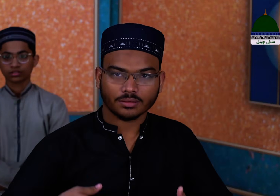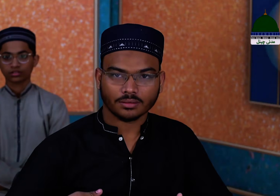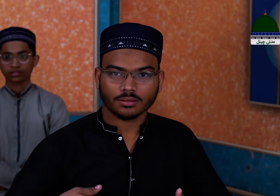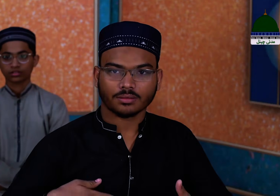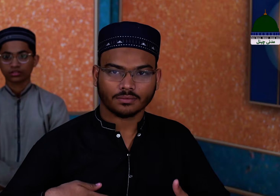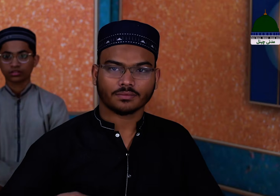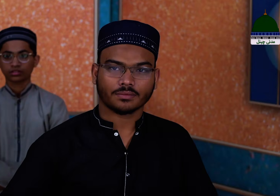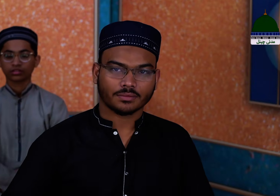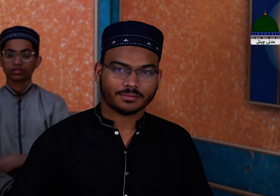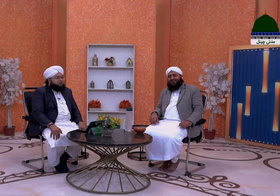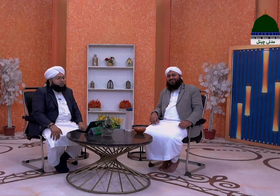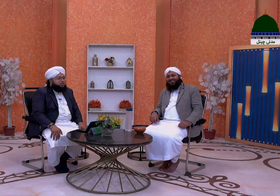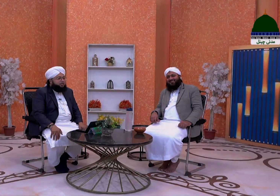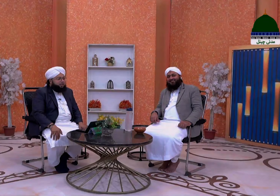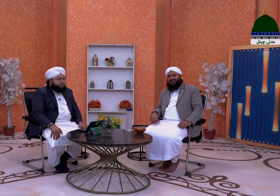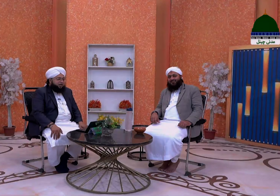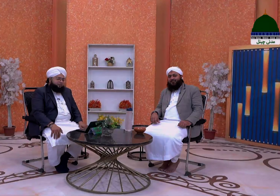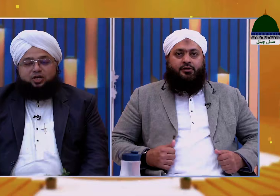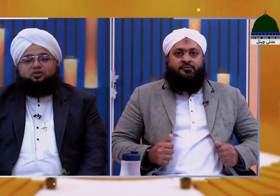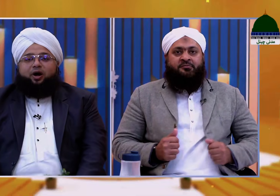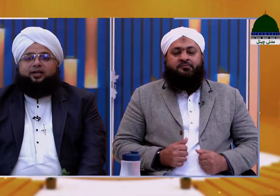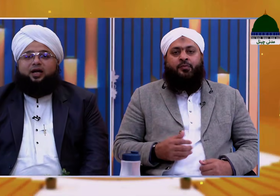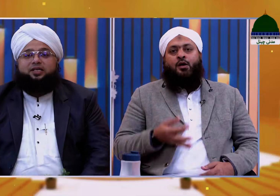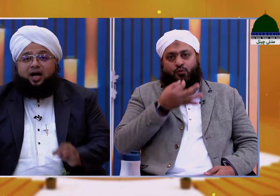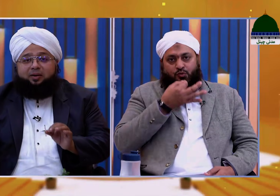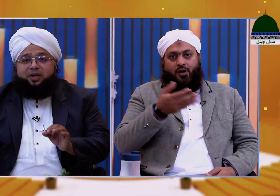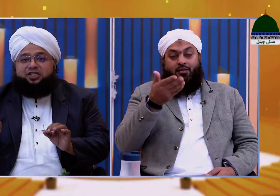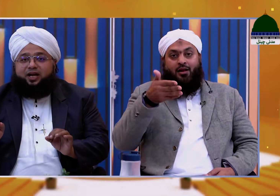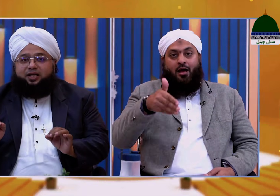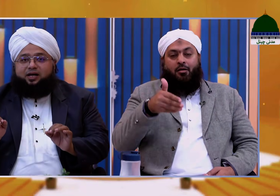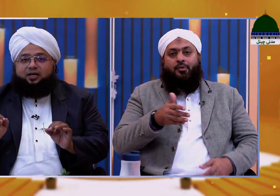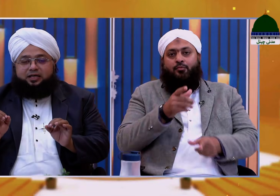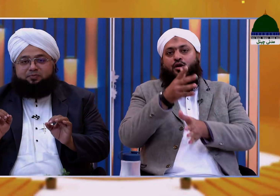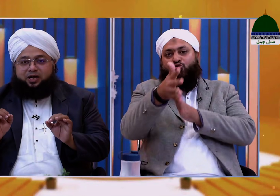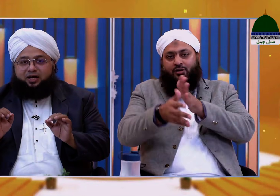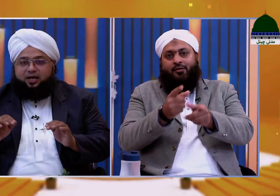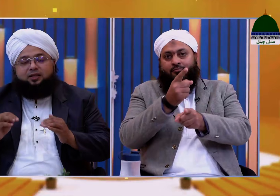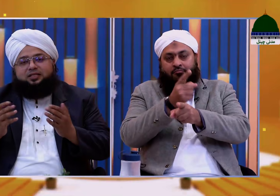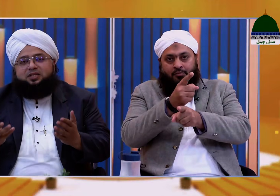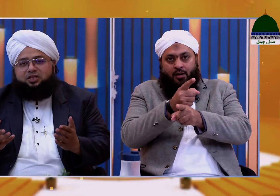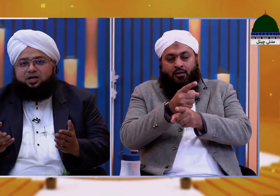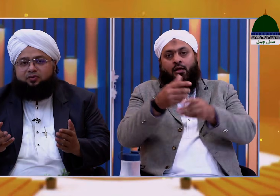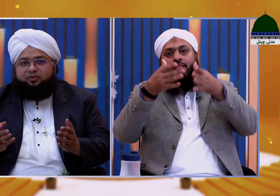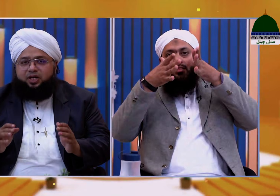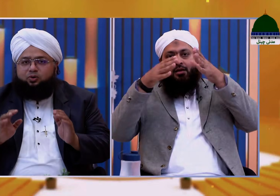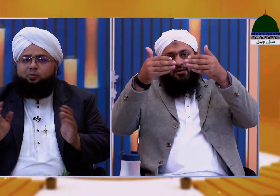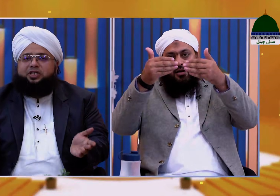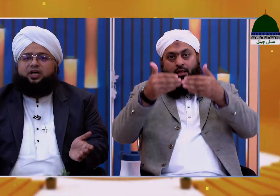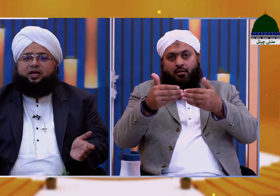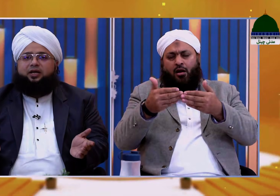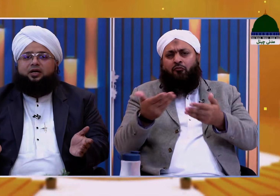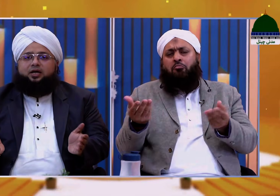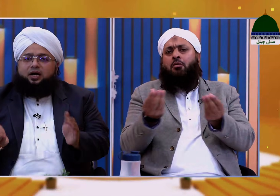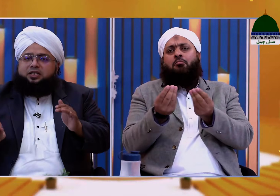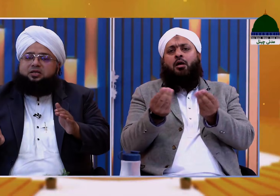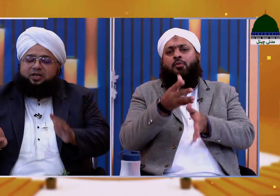10 دن اعتکاف، ماشاءاللہ۔ 10 دن اعتکاف، سبحان اللہ۔ یہاں ہم نے اشارہ دیکھا کہ اس میں کہا گیا 10 دن اعتکاف، یہ ایک کامن